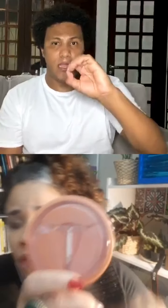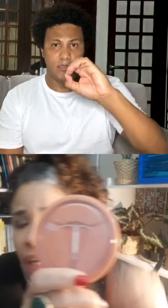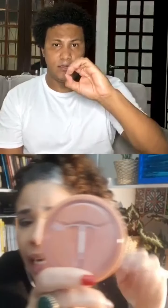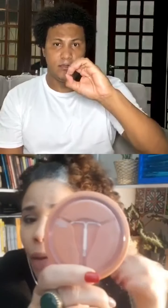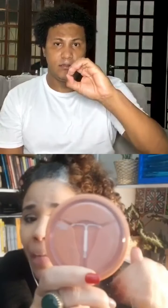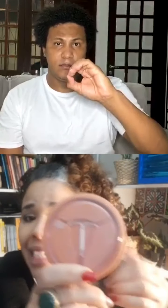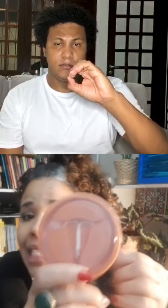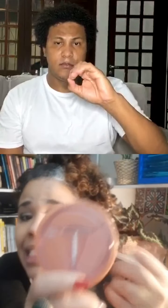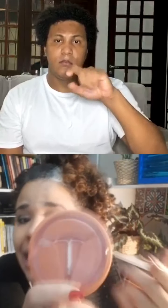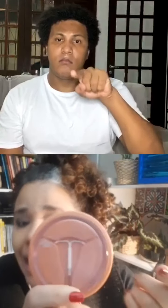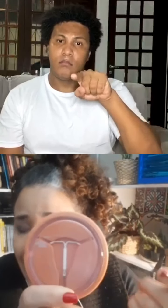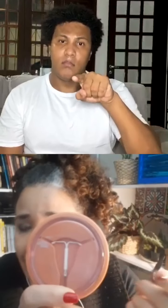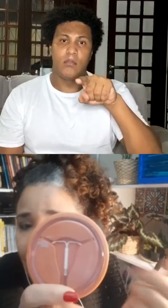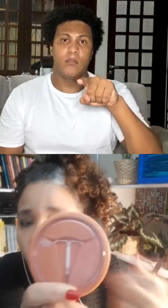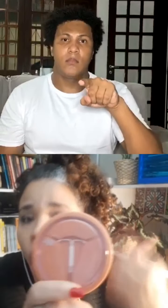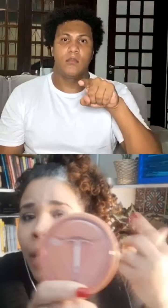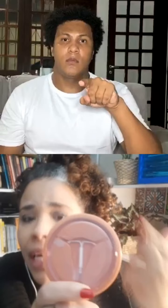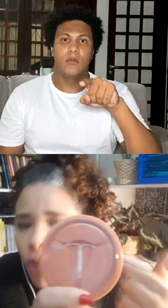significa que eu precise